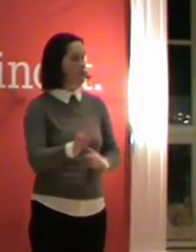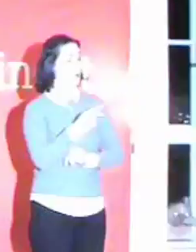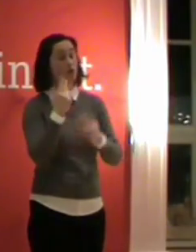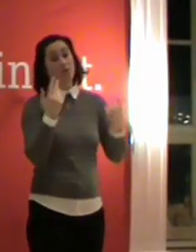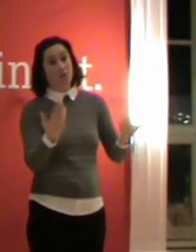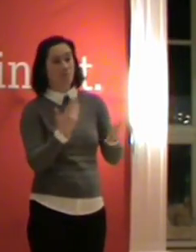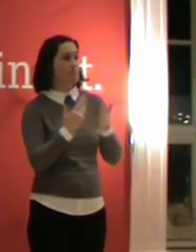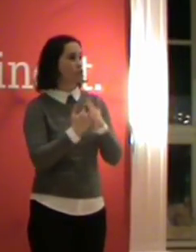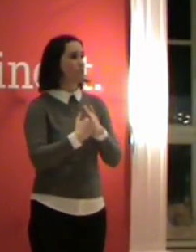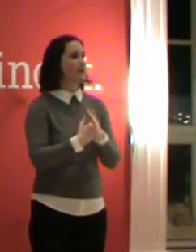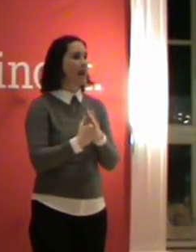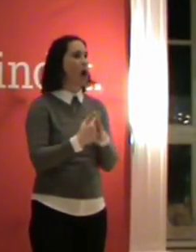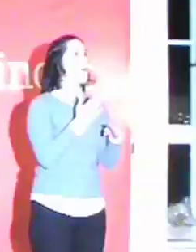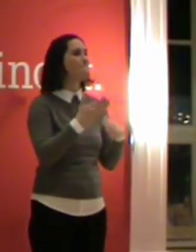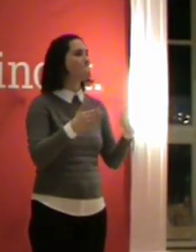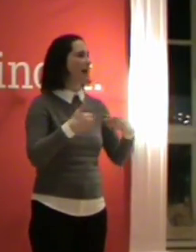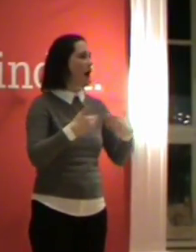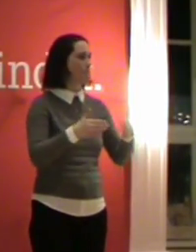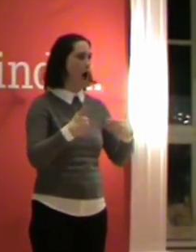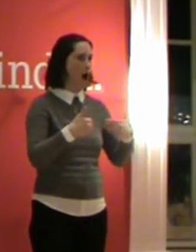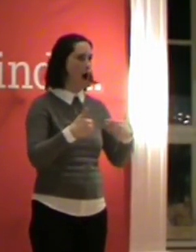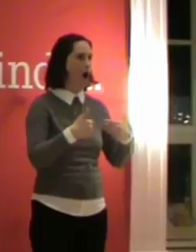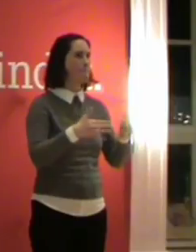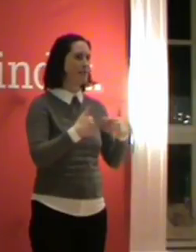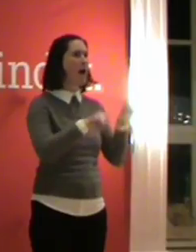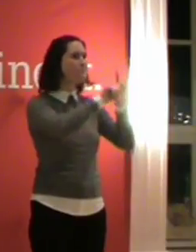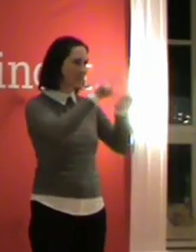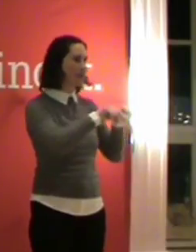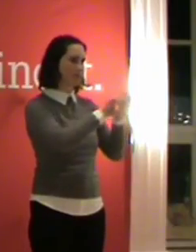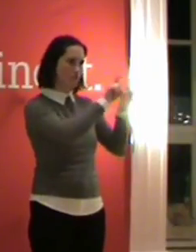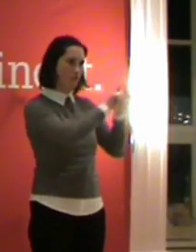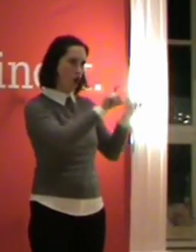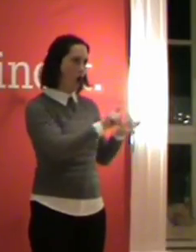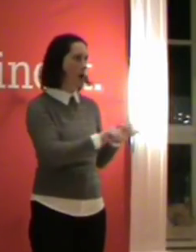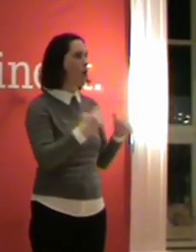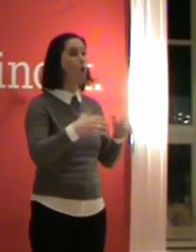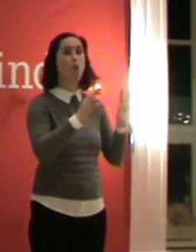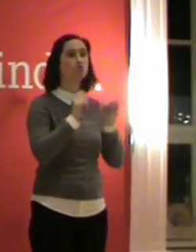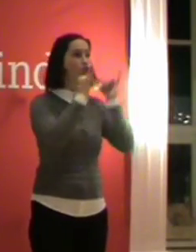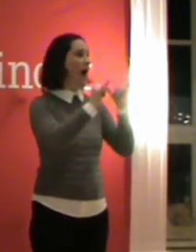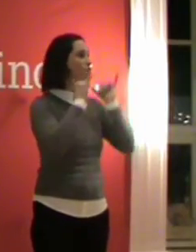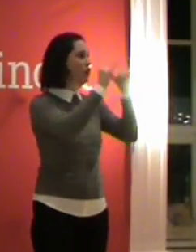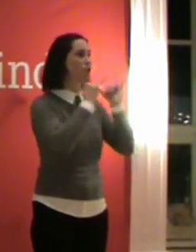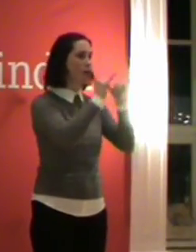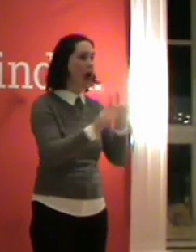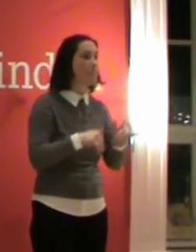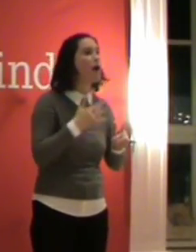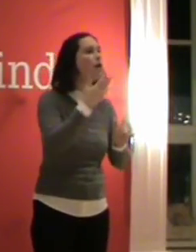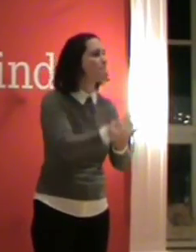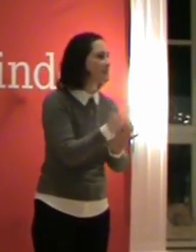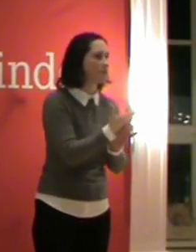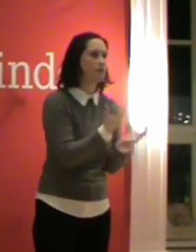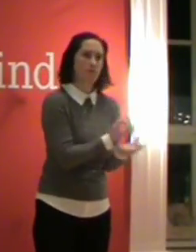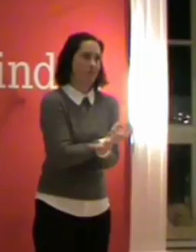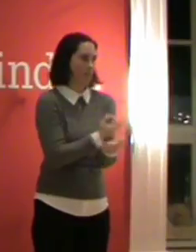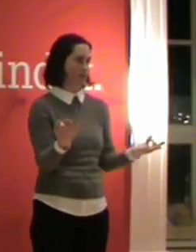anschaue, was bei Panama Leaks los war, Riesengeschrei in Deutschland, gesetzlich real passiert ist nichts. Und auch da bleibt der